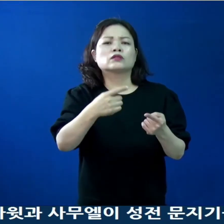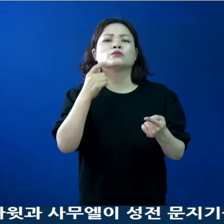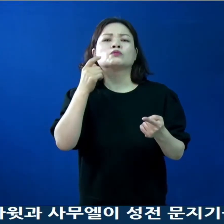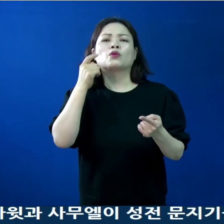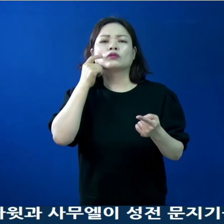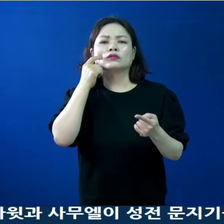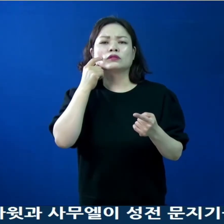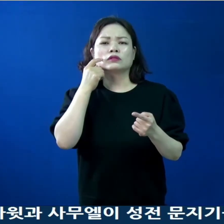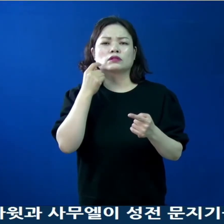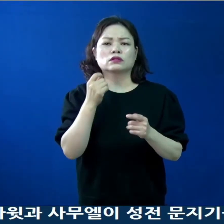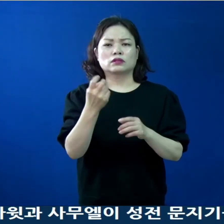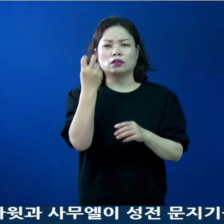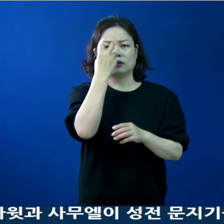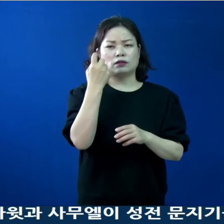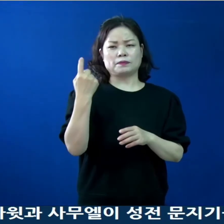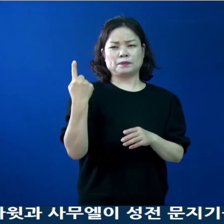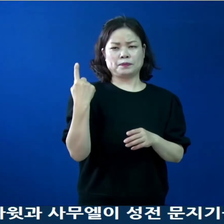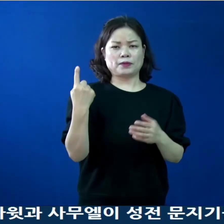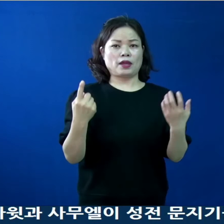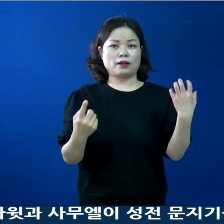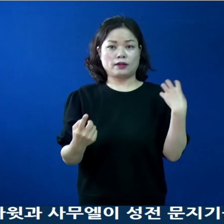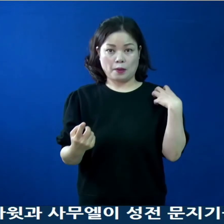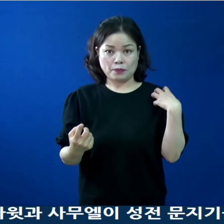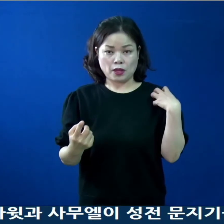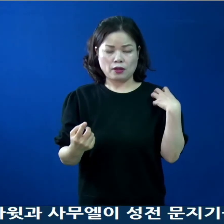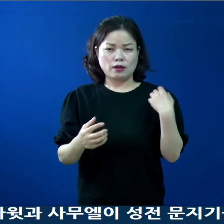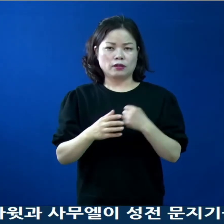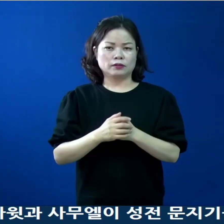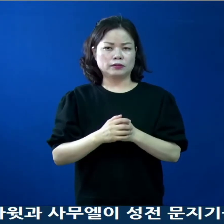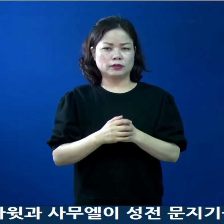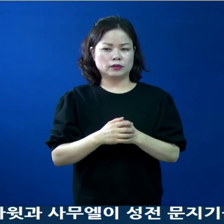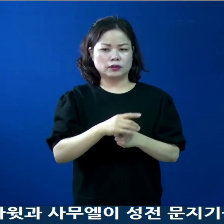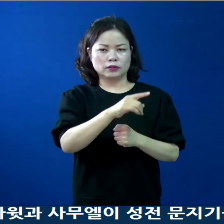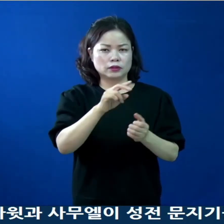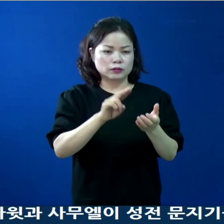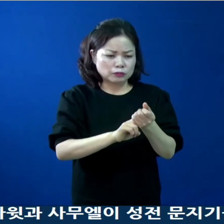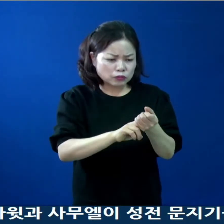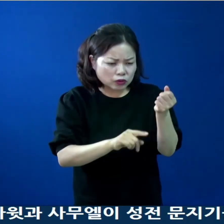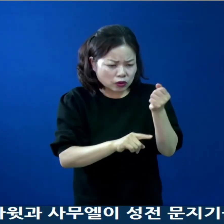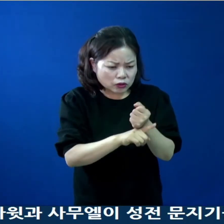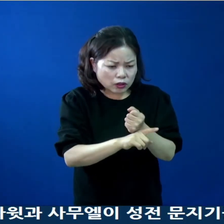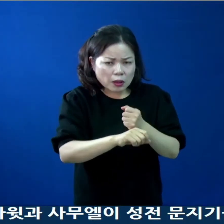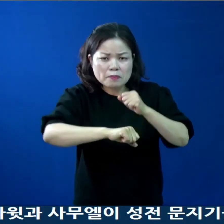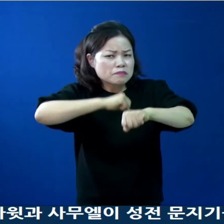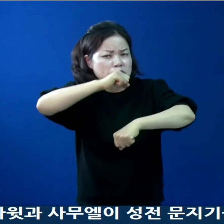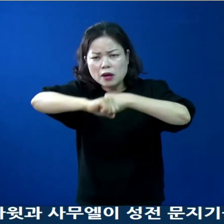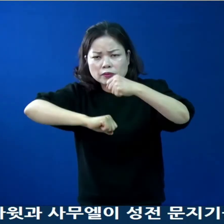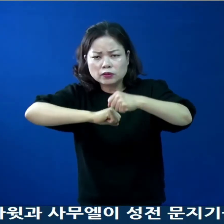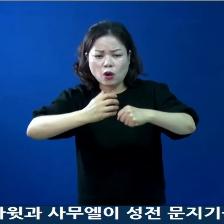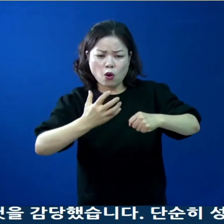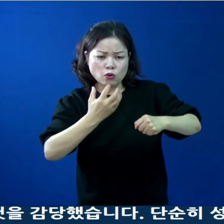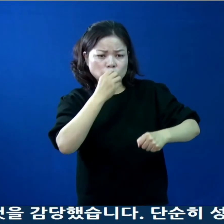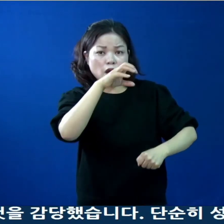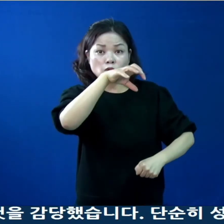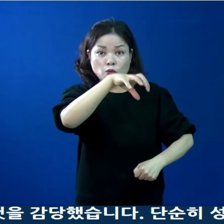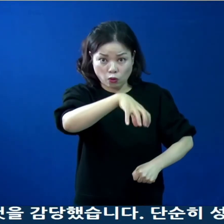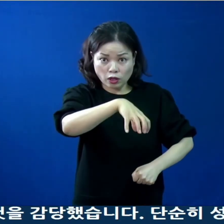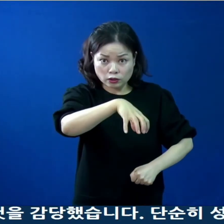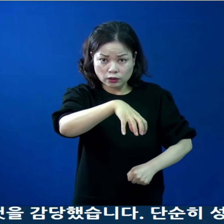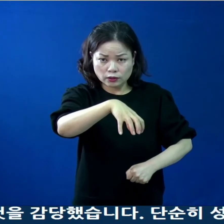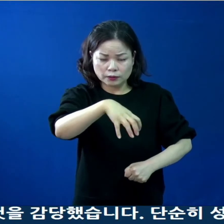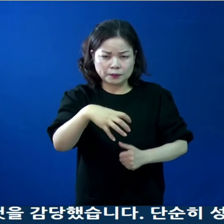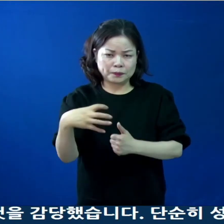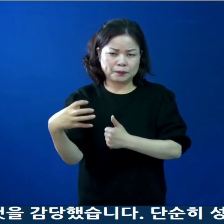못하도록 막는 사명을 감당했습니다. 의도적이건 부지불식간이든 함부로 거룩한 공간이